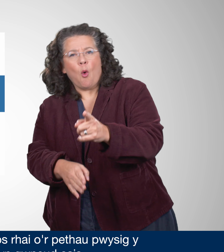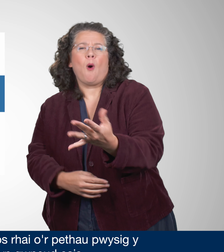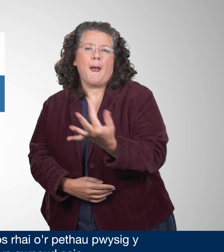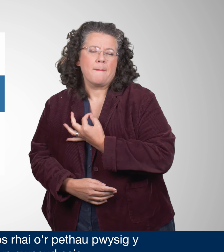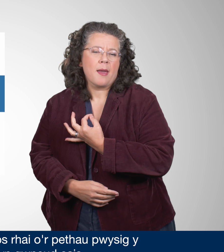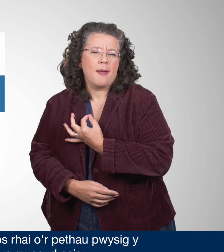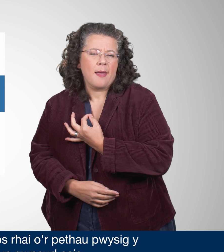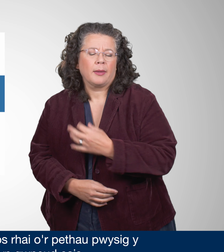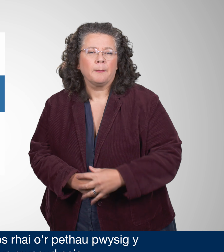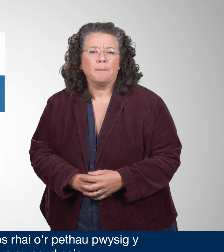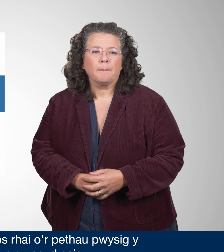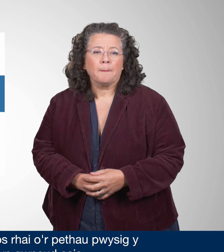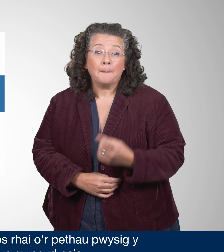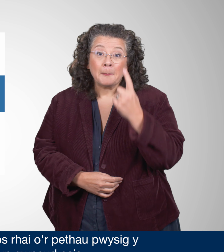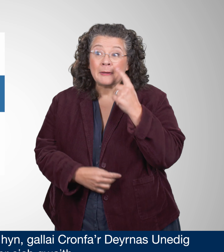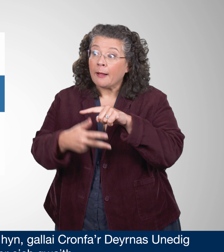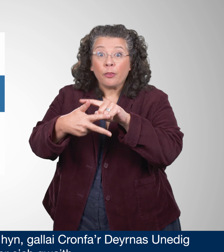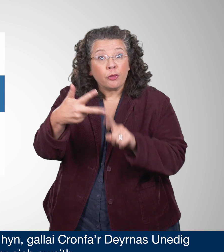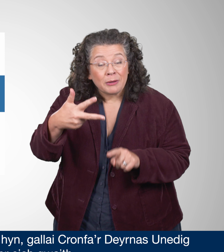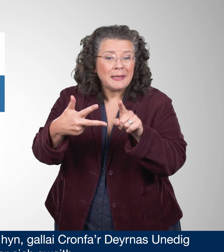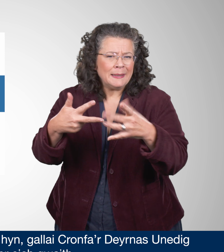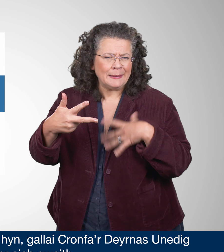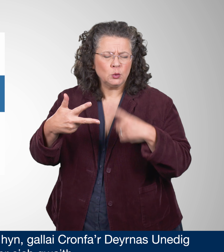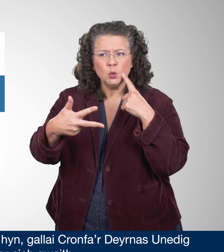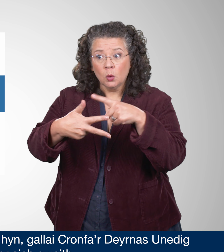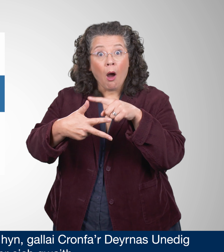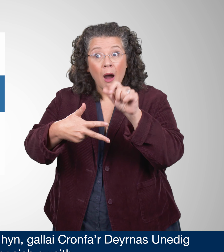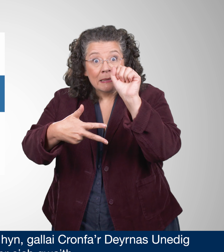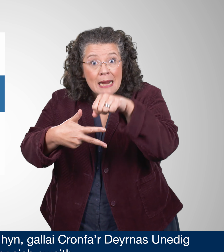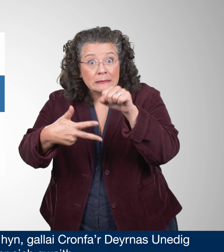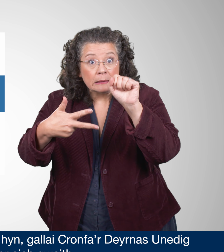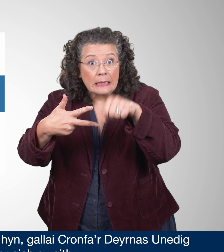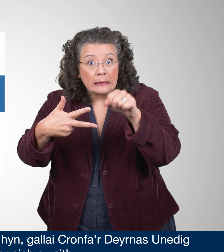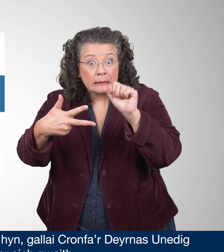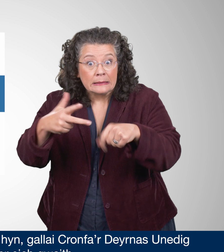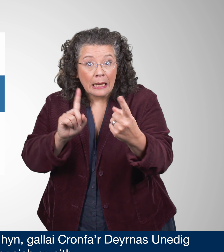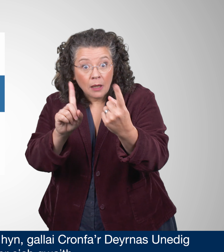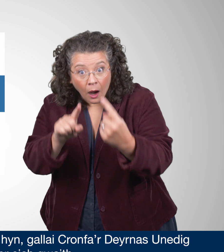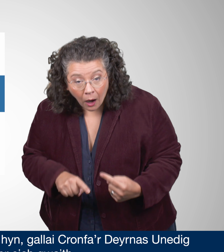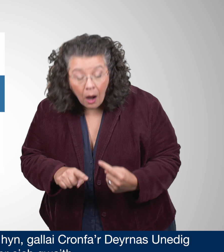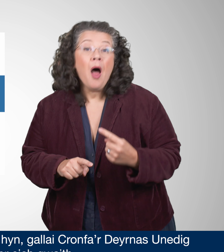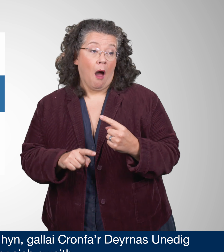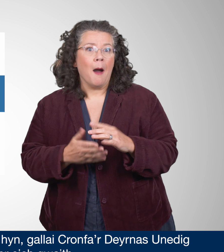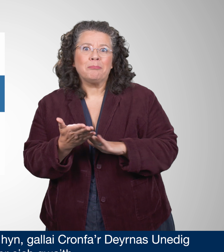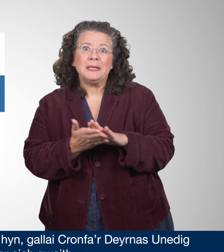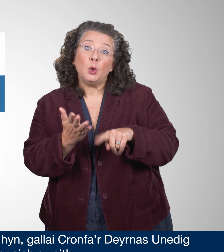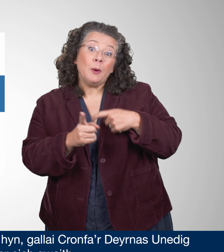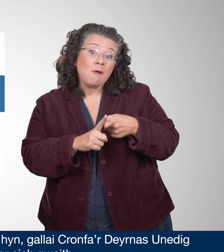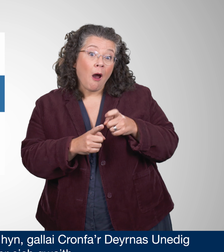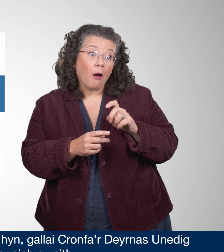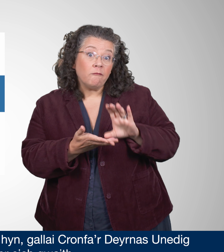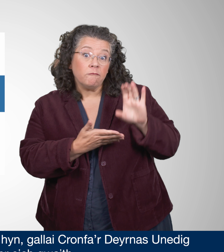hystyried cyn gwneud cais. Os gallwch chi ateb ie i'r holl gwestiynau